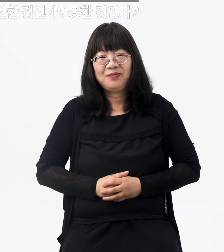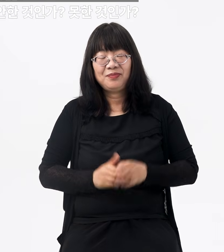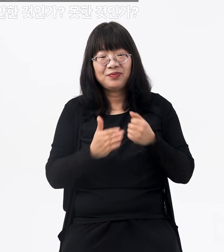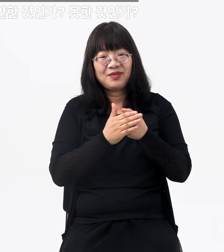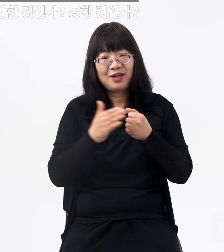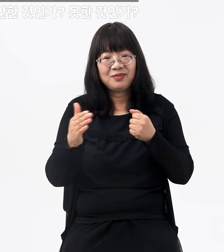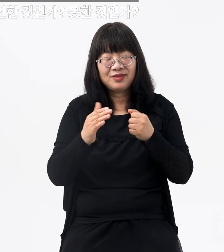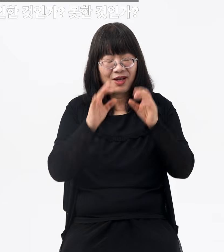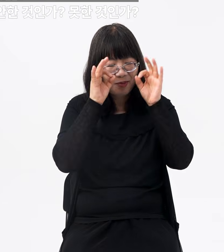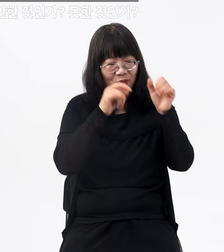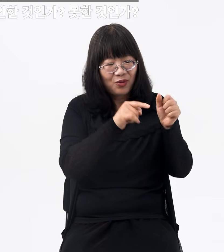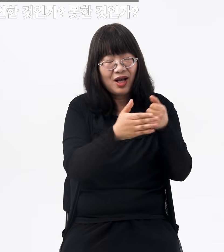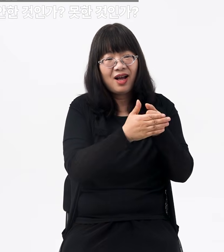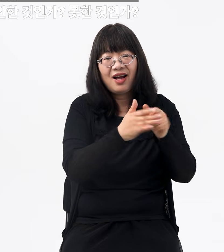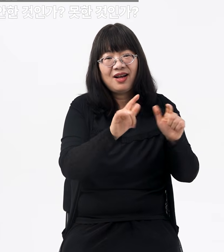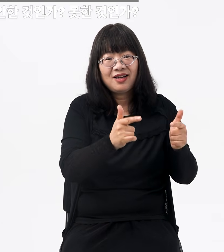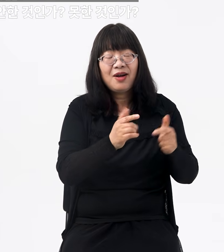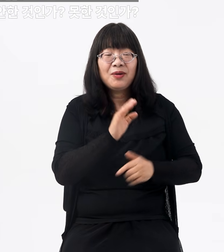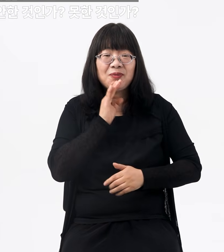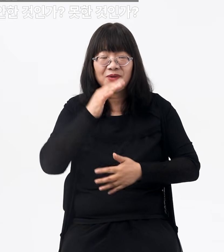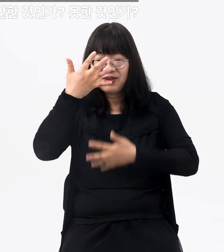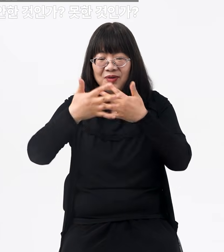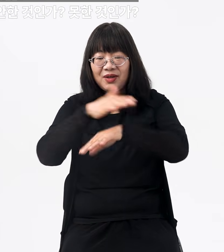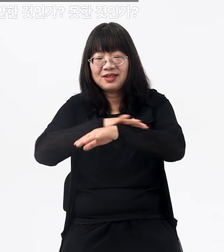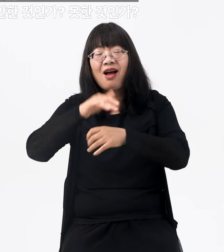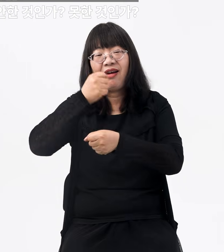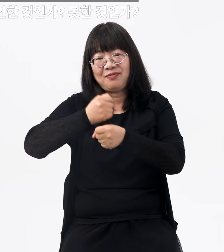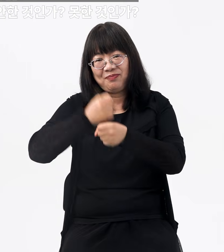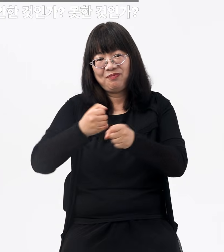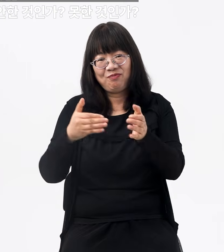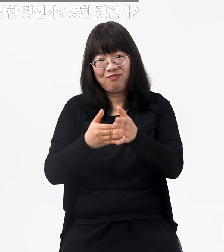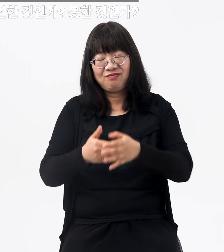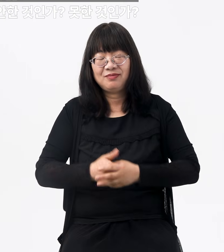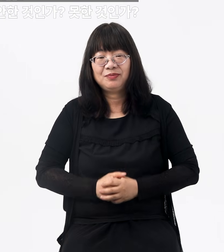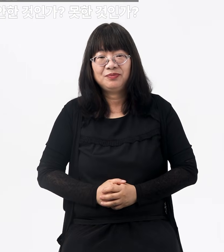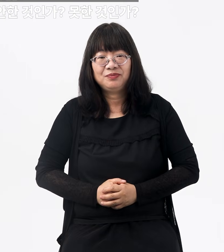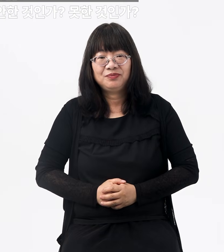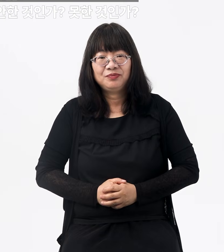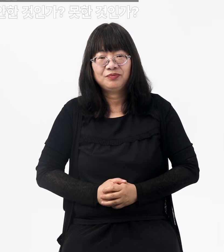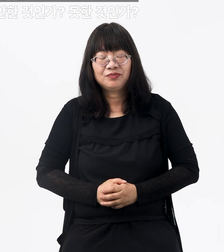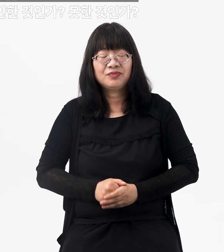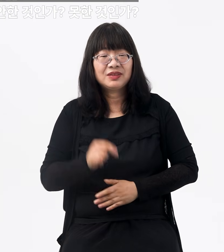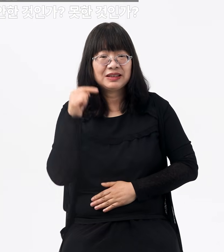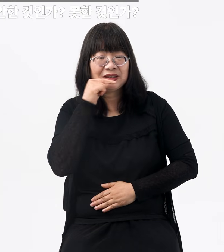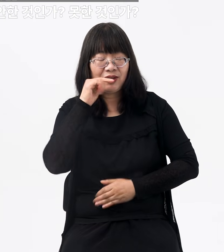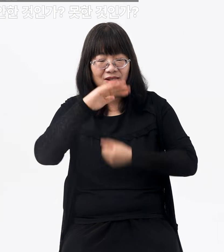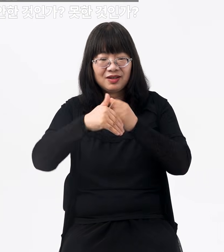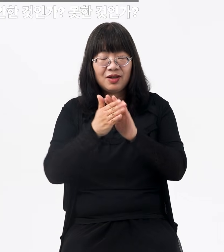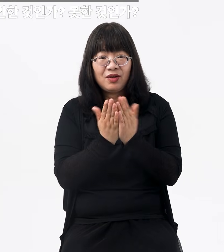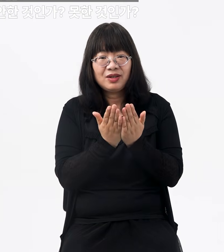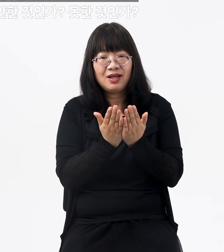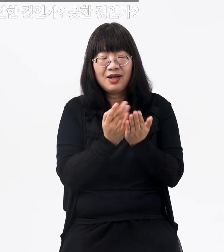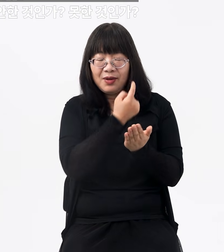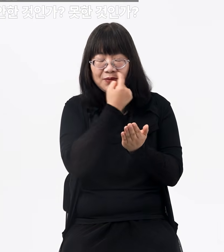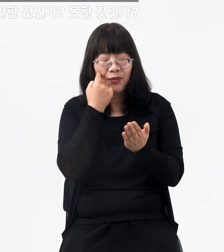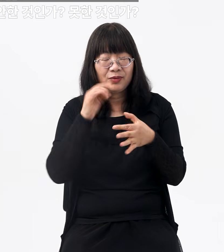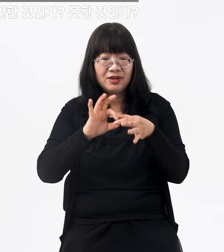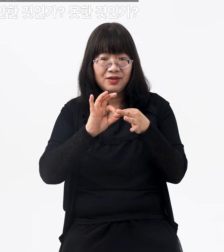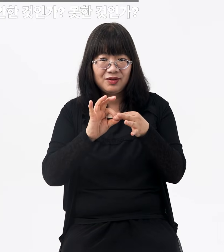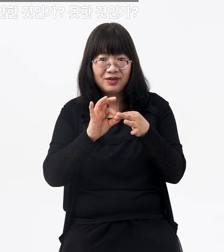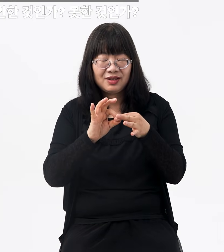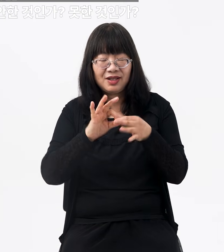그래서 보라는 게 아니라 정말 영화를 잘 만드셨어요. 철저히 성경의 고증을